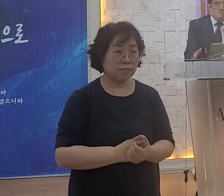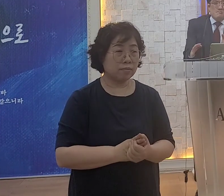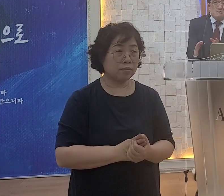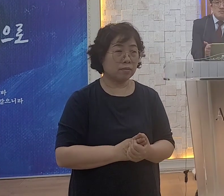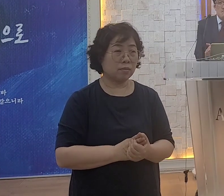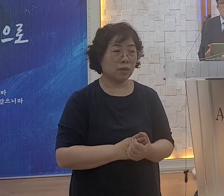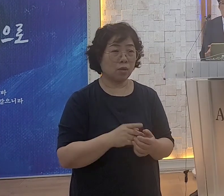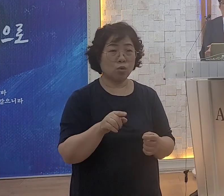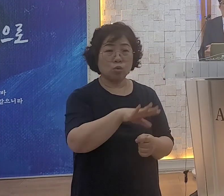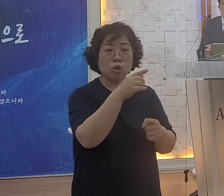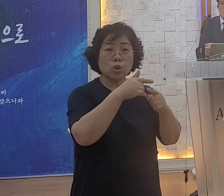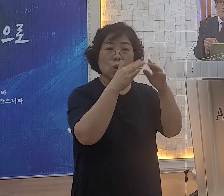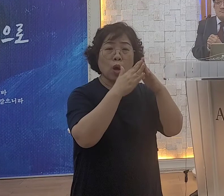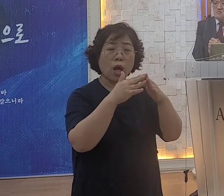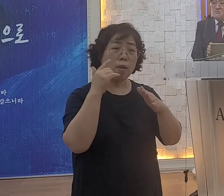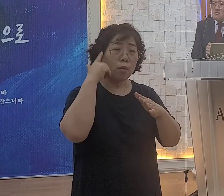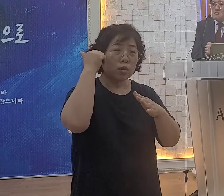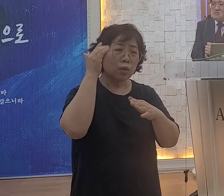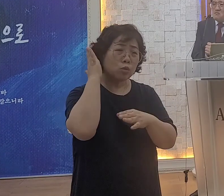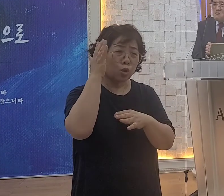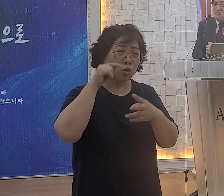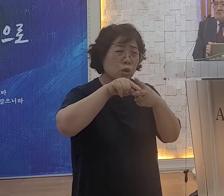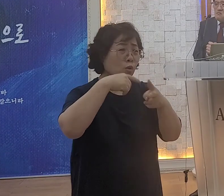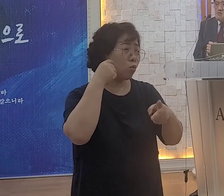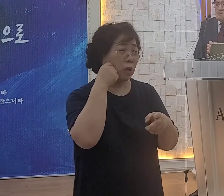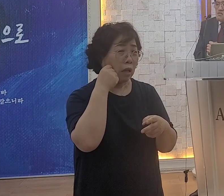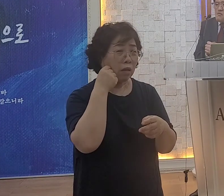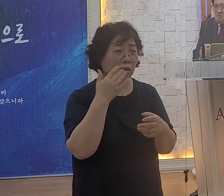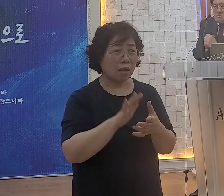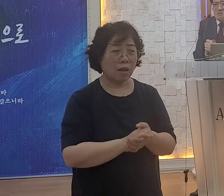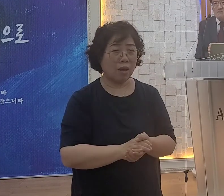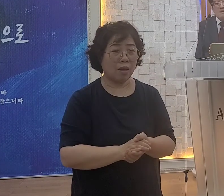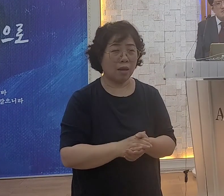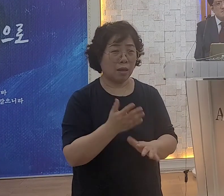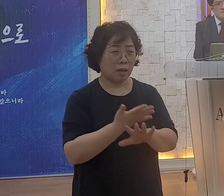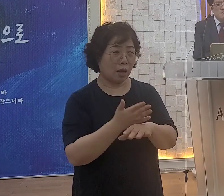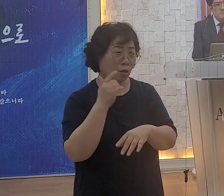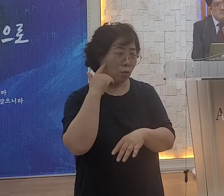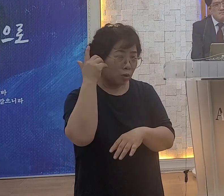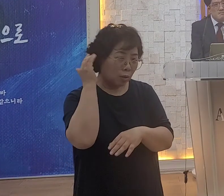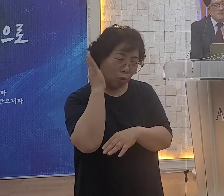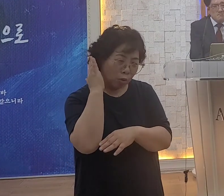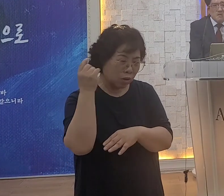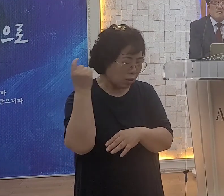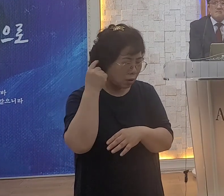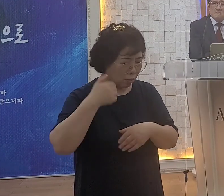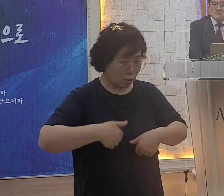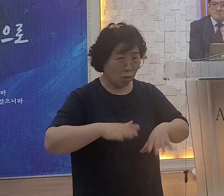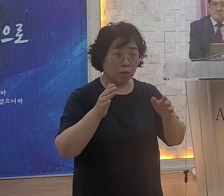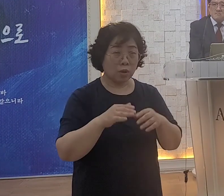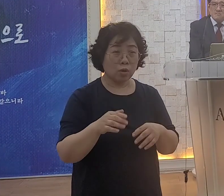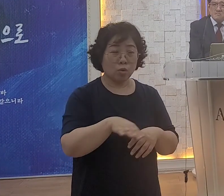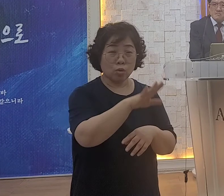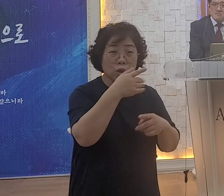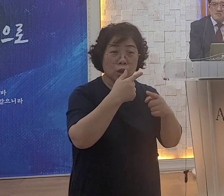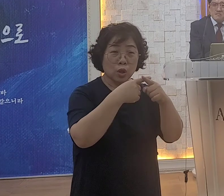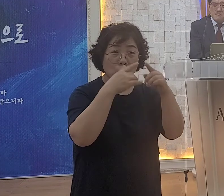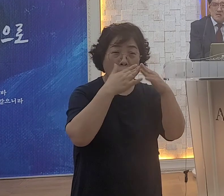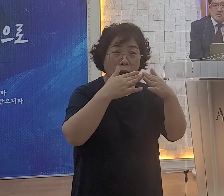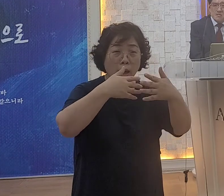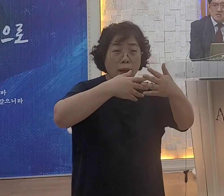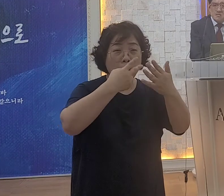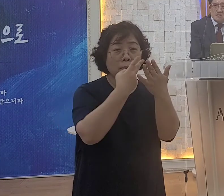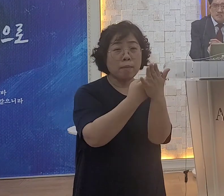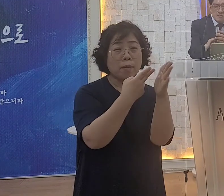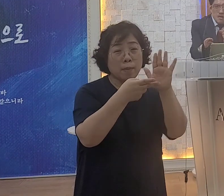이 본교회 목사 설교도 다 소화를 못하면서 남의 목사 설교까지 듣고 그러고 살아요. 여러분